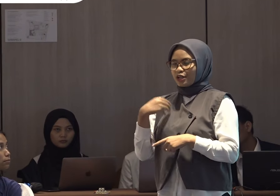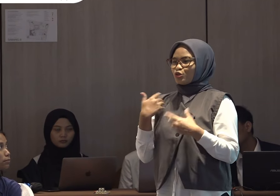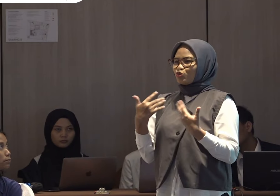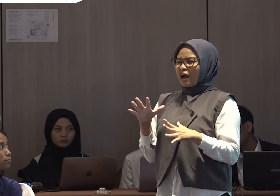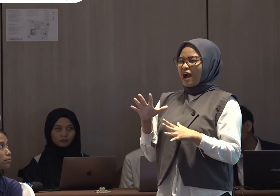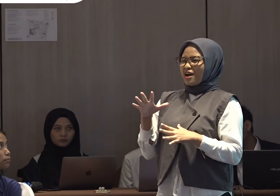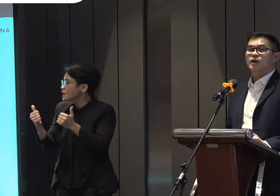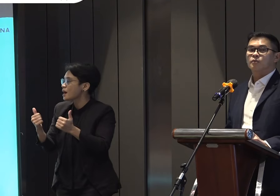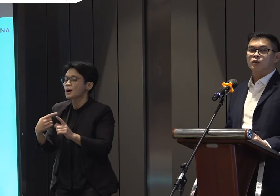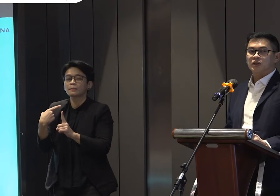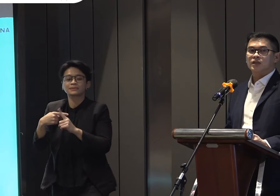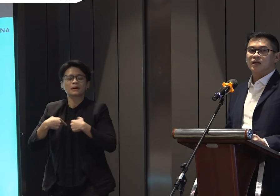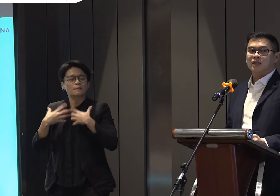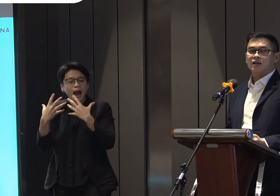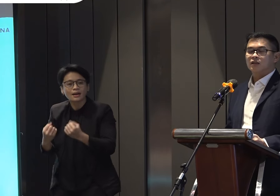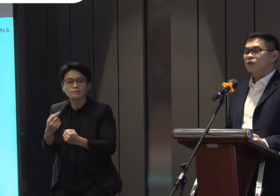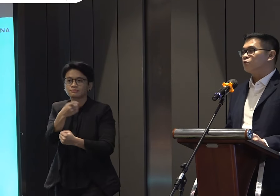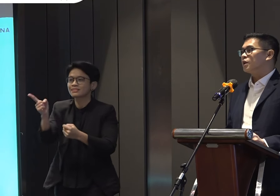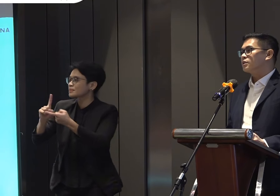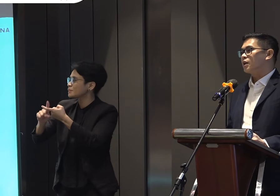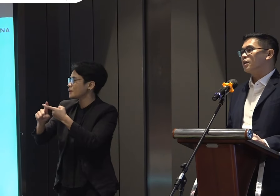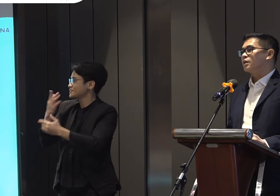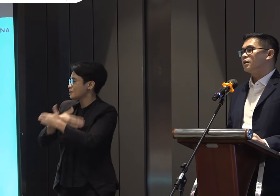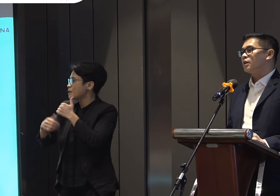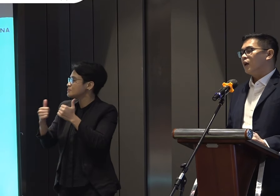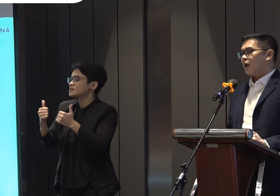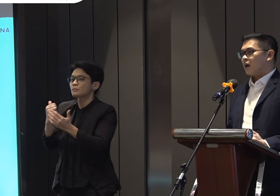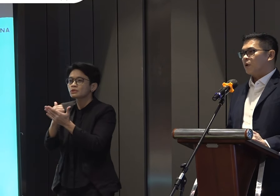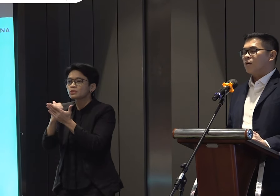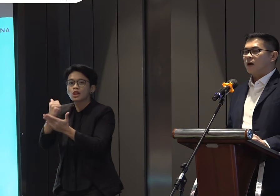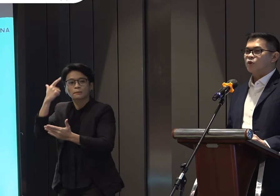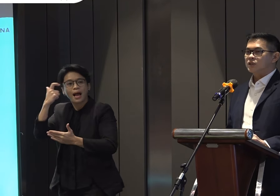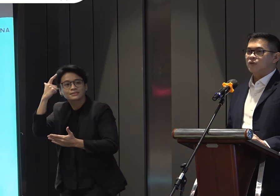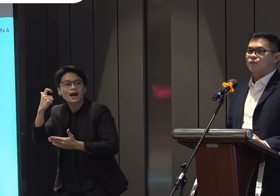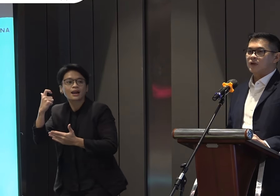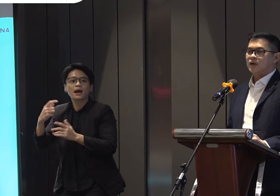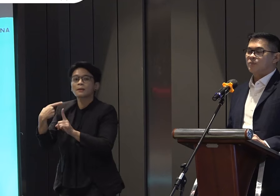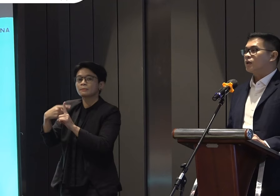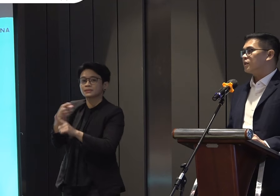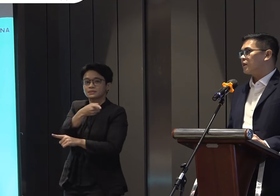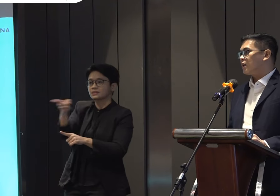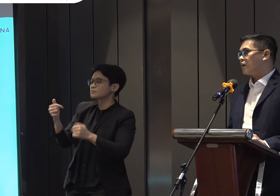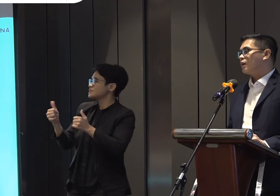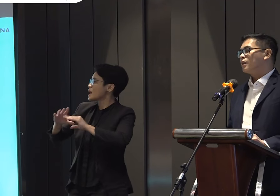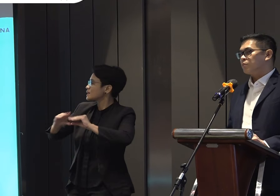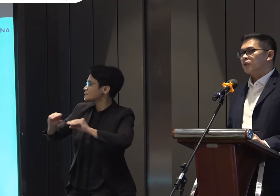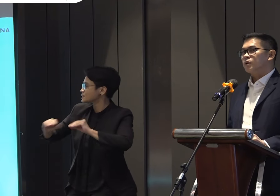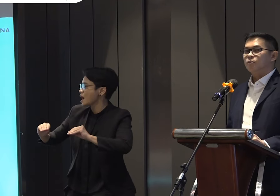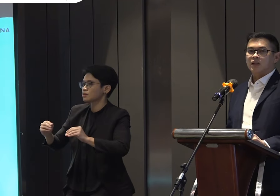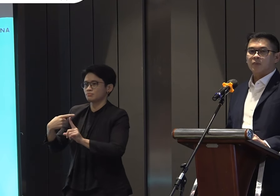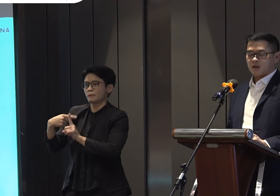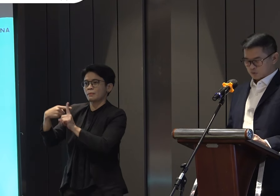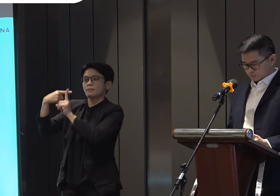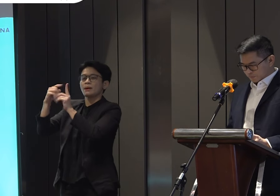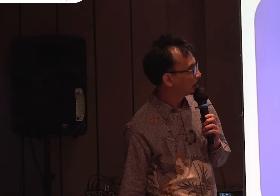dengan baik, bisa maksimal mengikutinya dan tentunya sekali lagi akan berdampak positif terhadap kinerja teman-teman